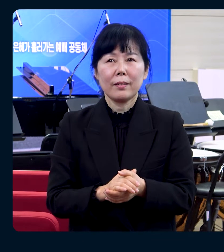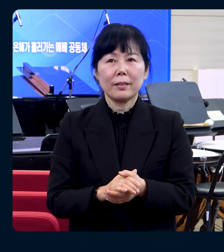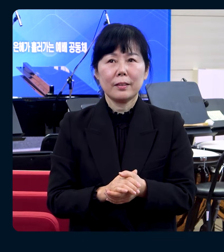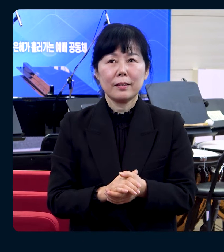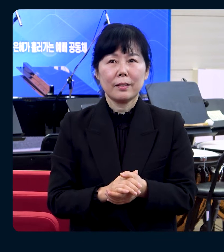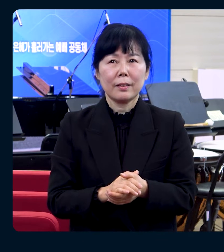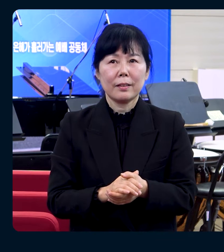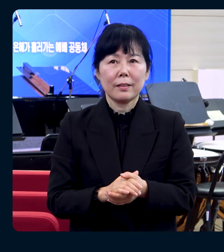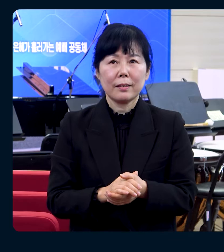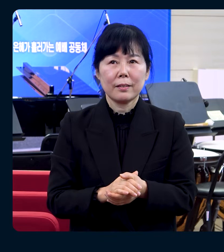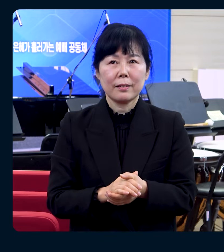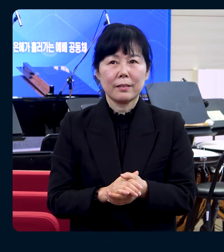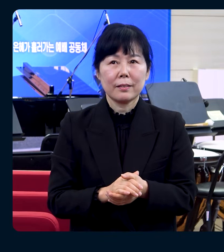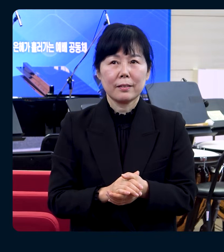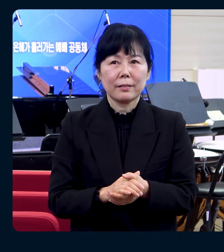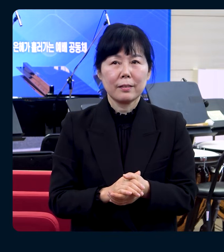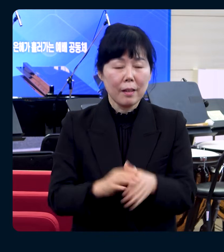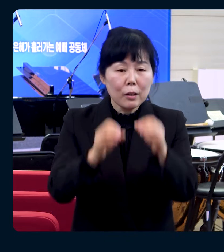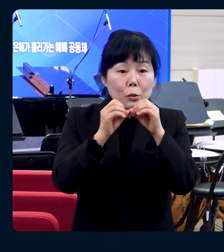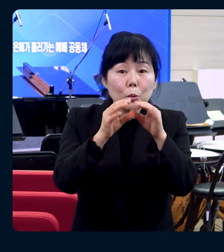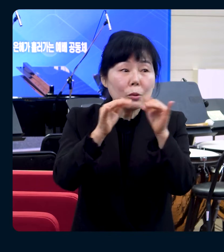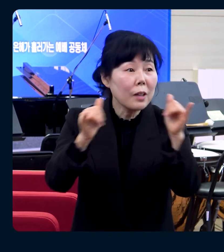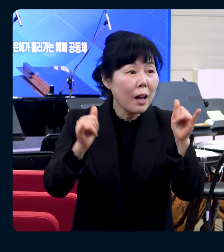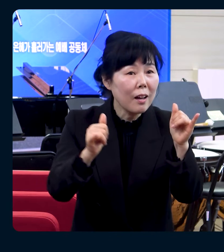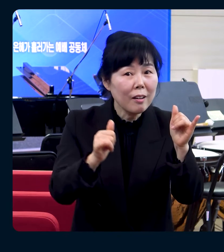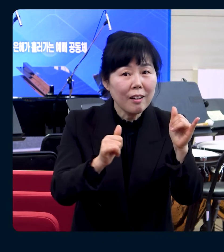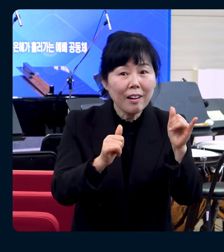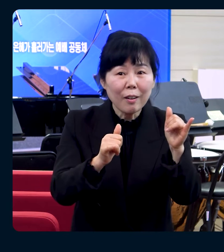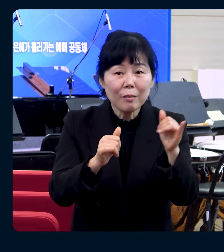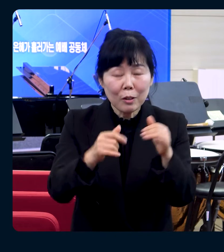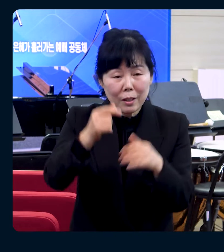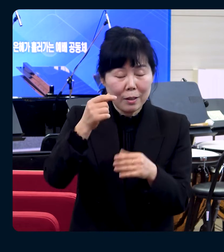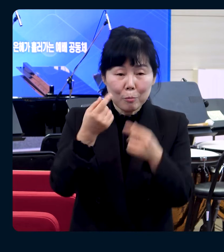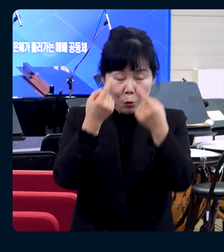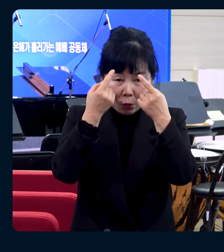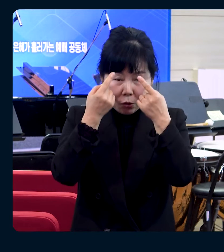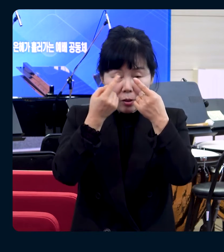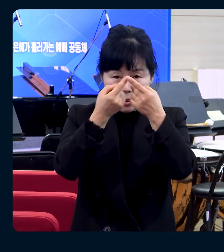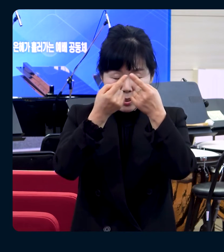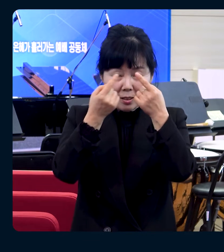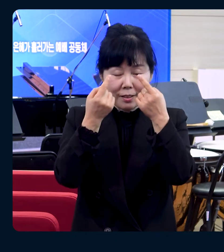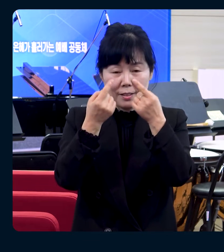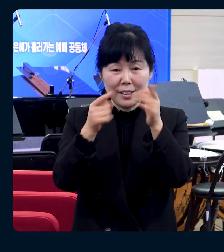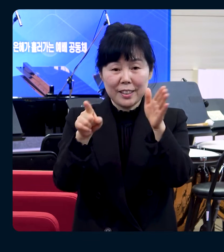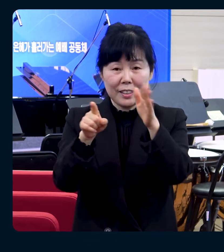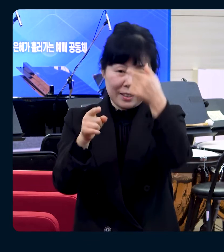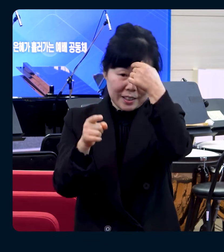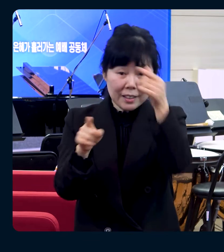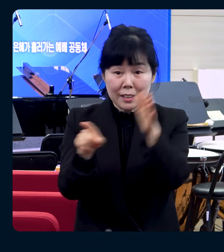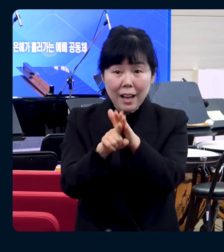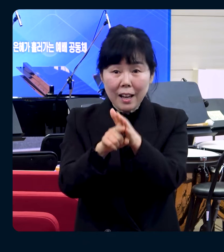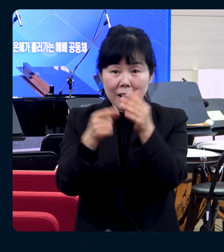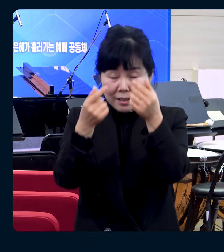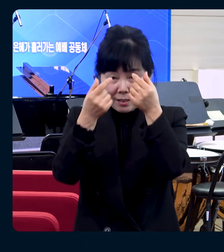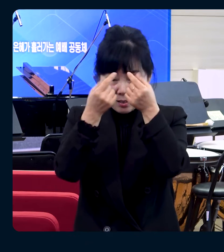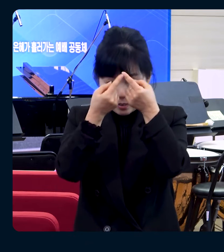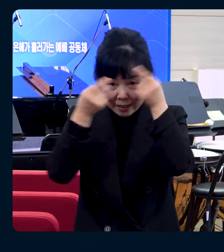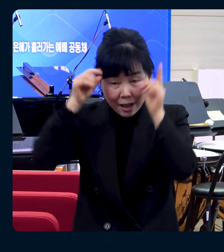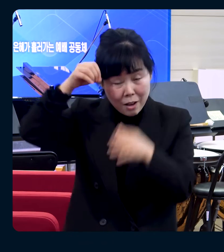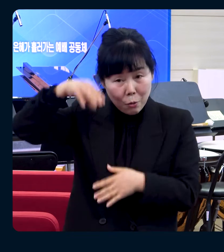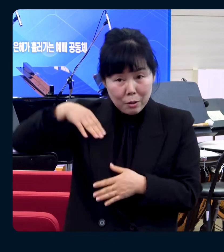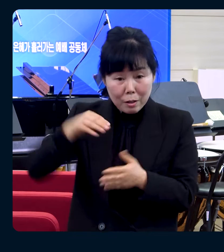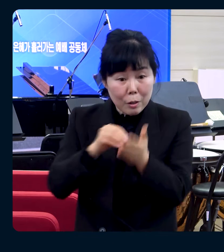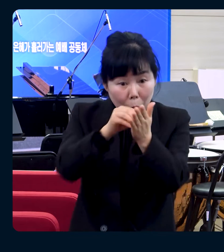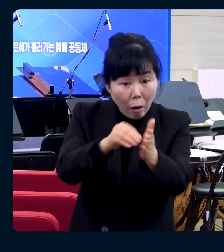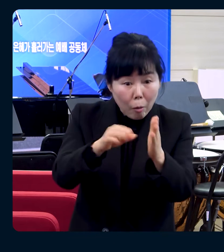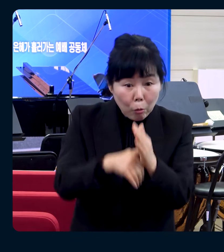입학하고 보니까 뭐 다들 전도사님들이더라고요. 그래도 신대원 들어왔으니까 다 전도사님들이죠. 그런데 그 중에 정말